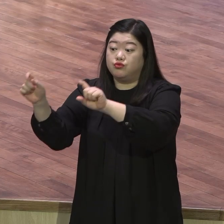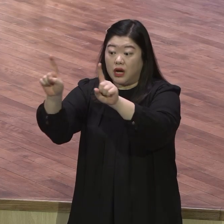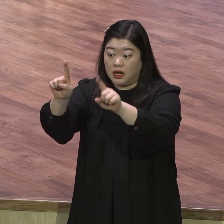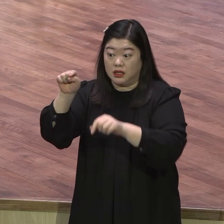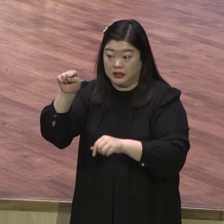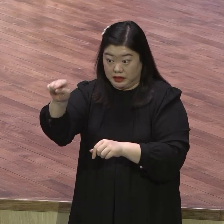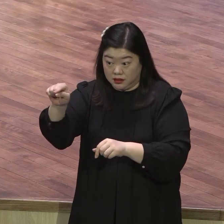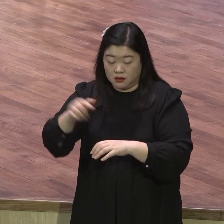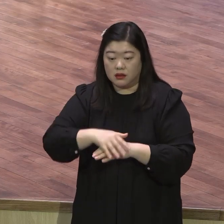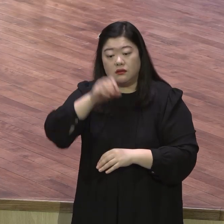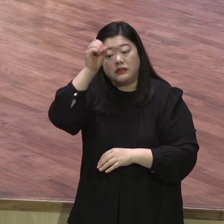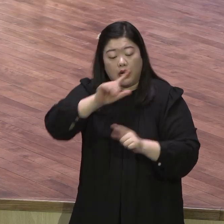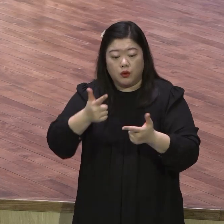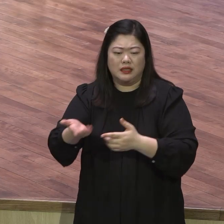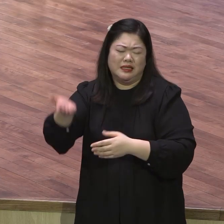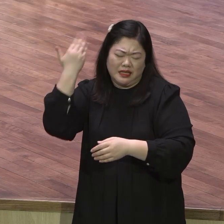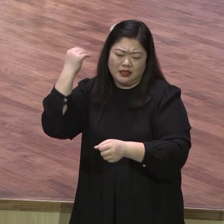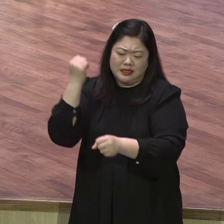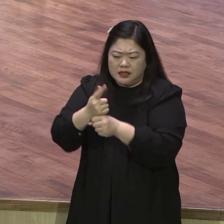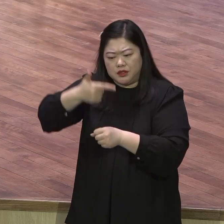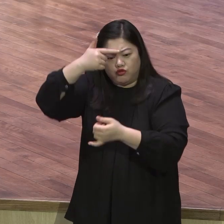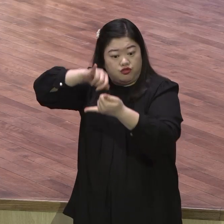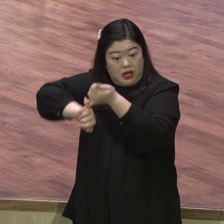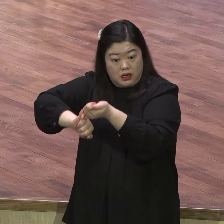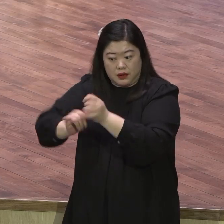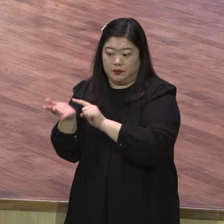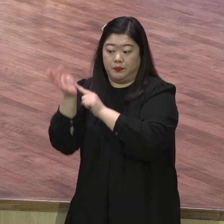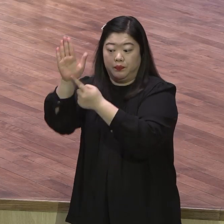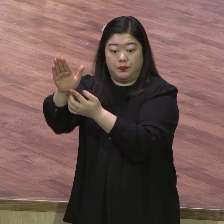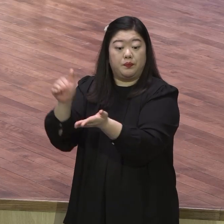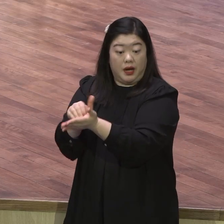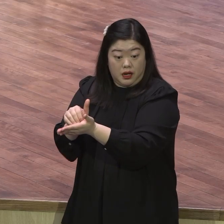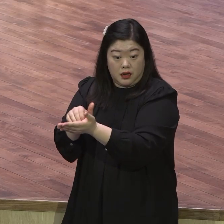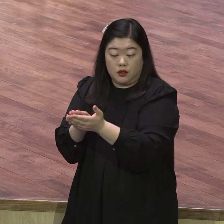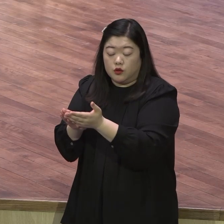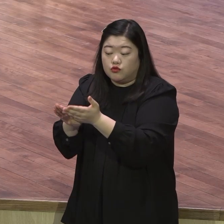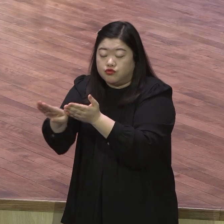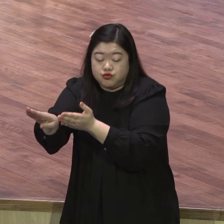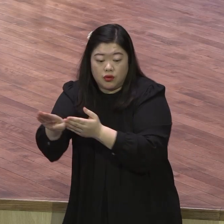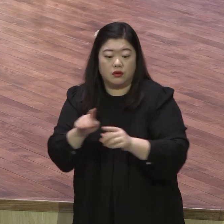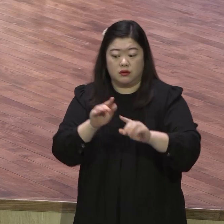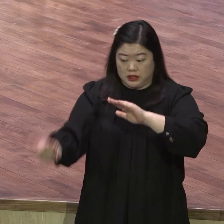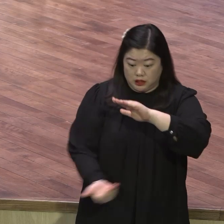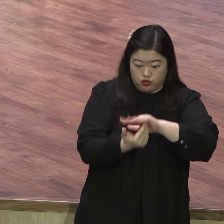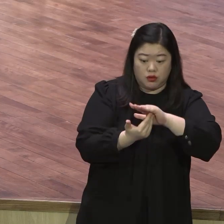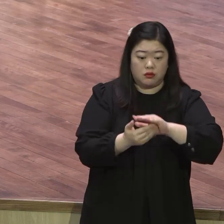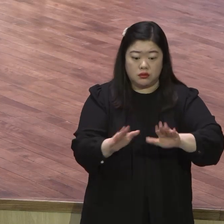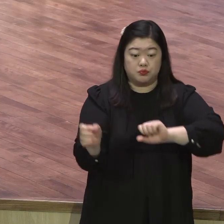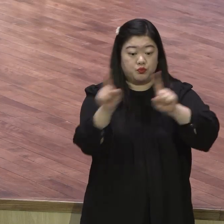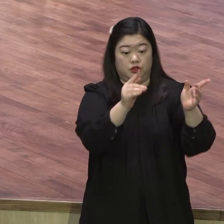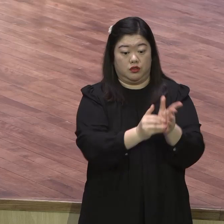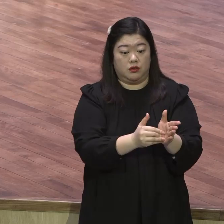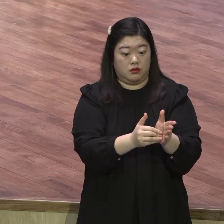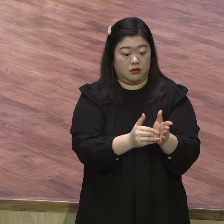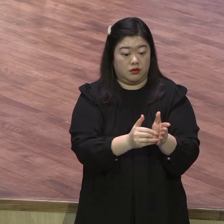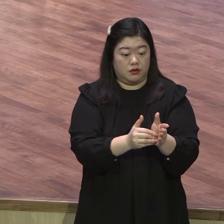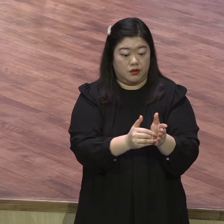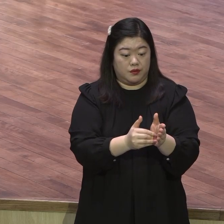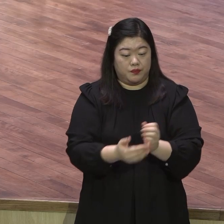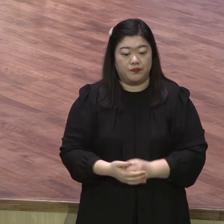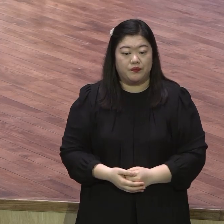성취됨을 강조하고 있어요. 말씀 성취 하나님 말씀은 다 이루어진다.